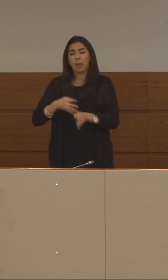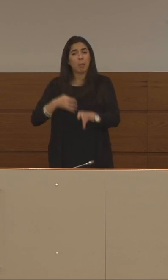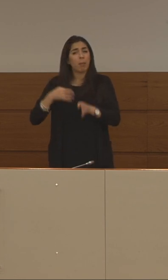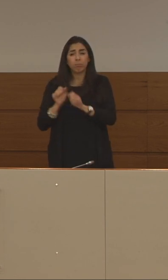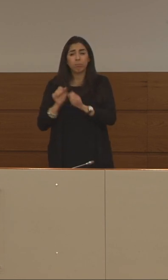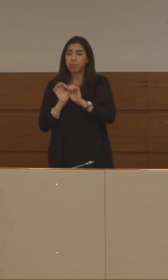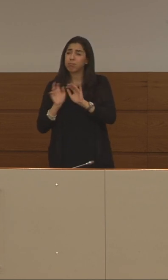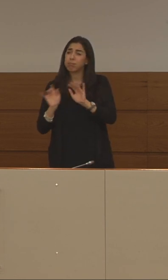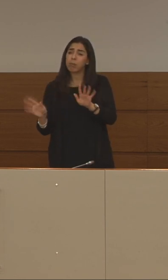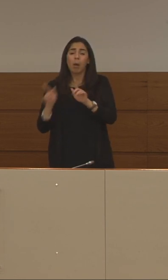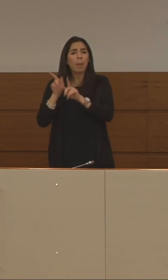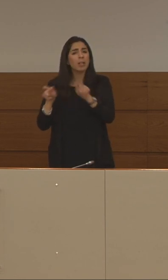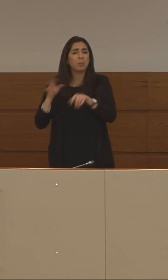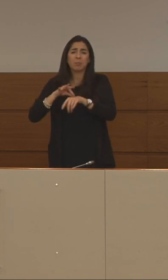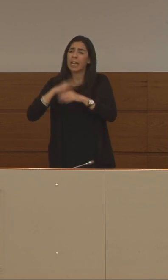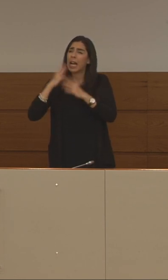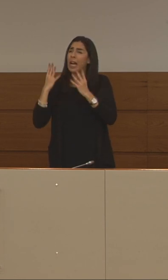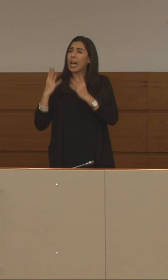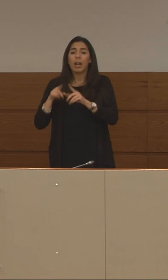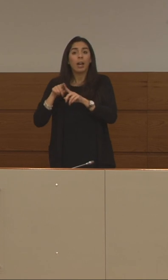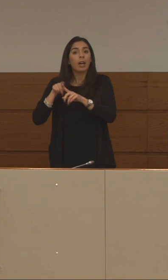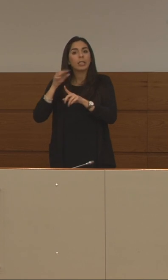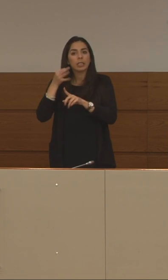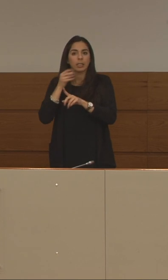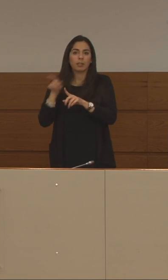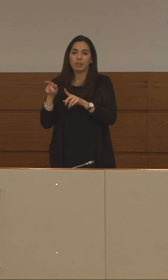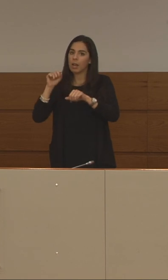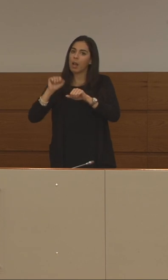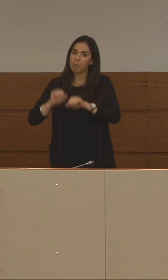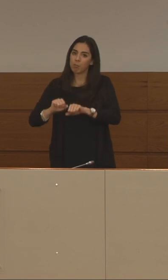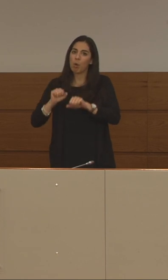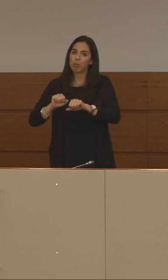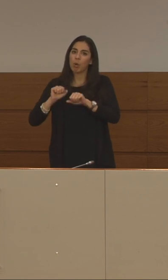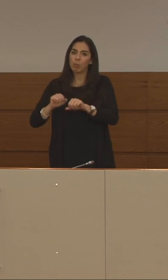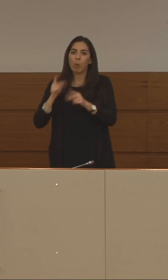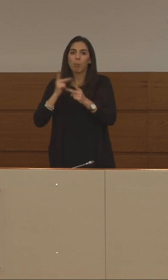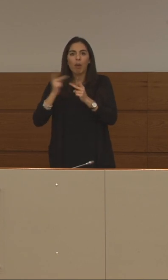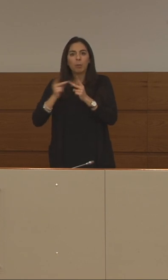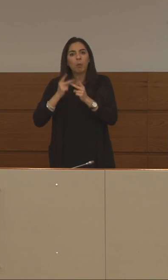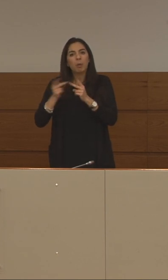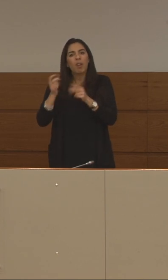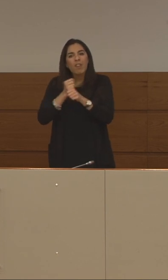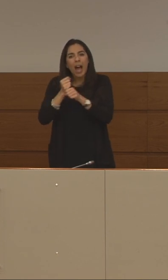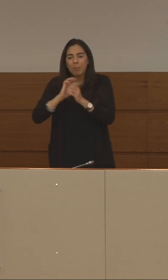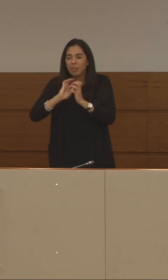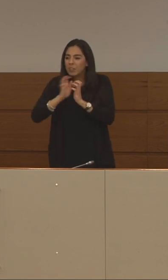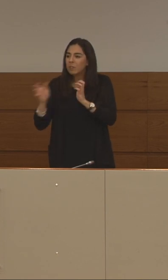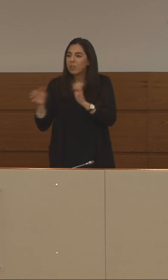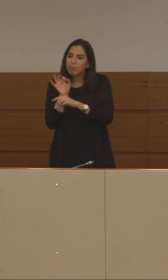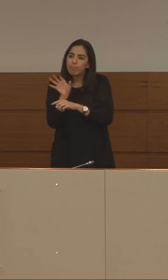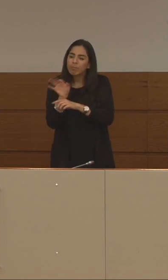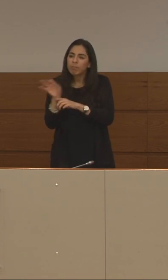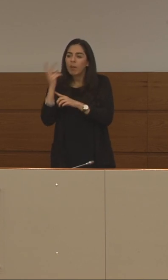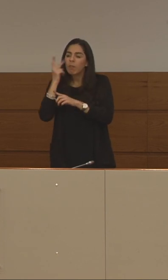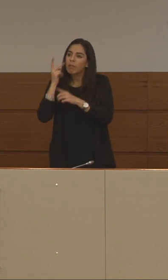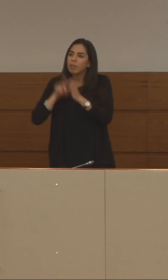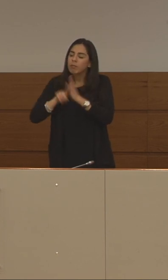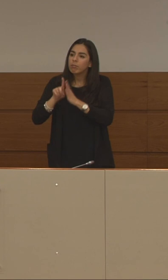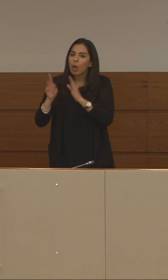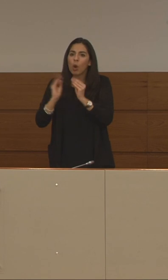pazienti molto elevato credo sia stato possibile sperimentare diversi farmaci magari già utilizzati per altre